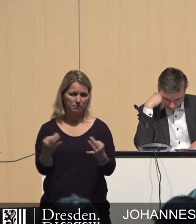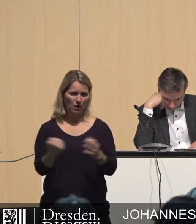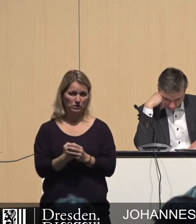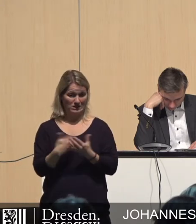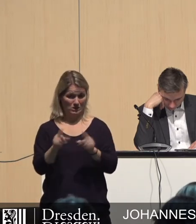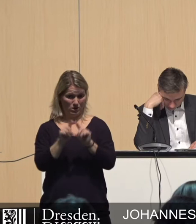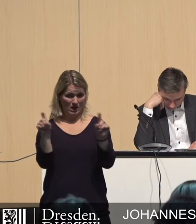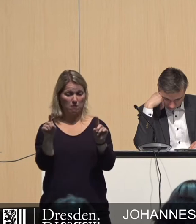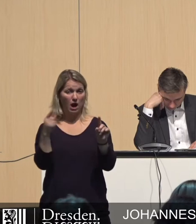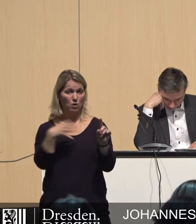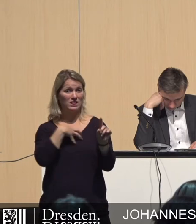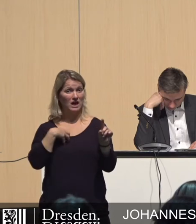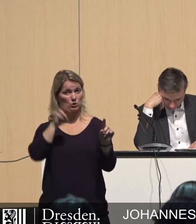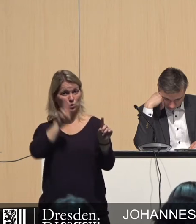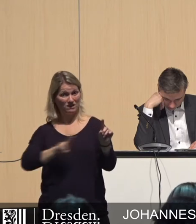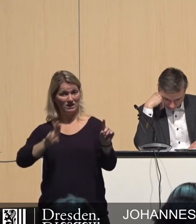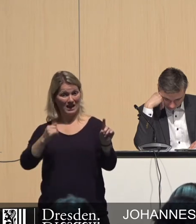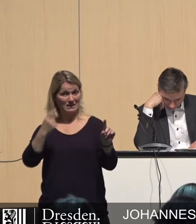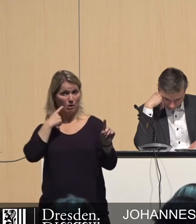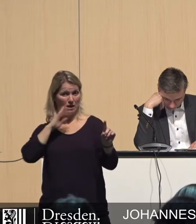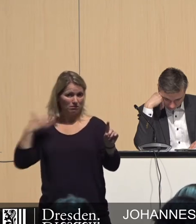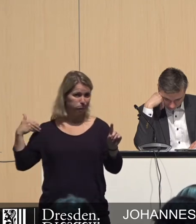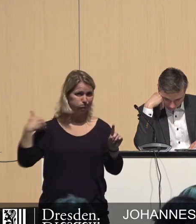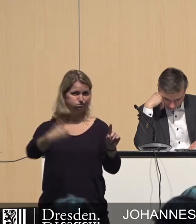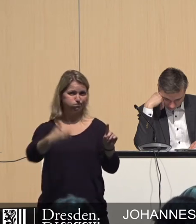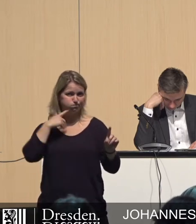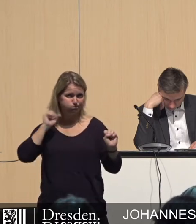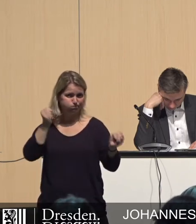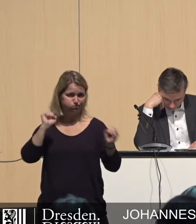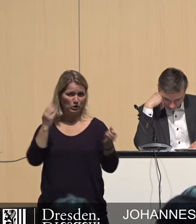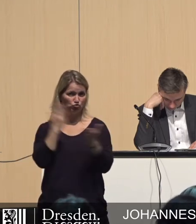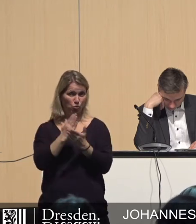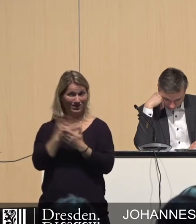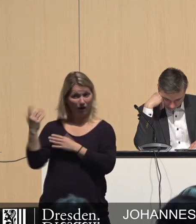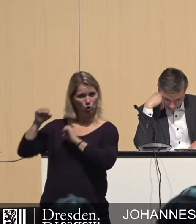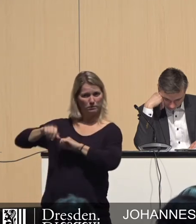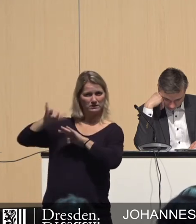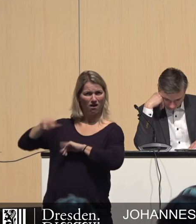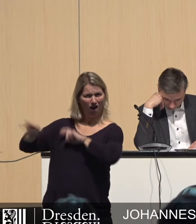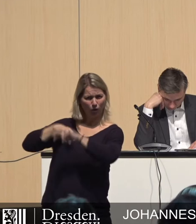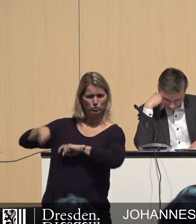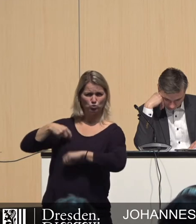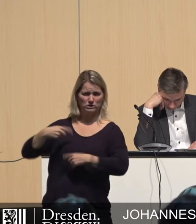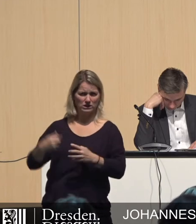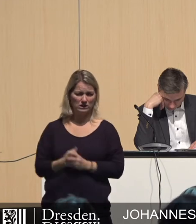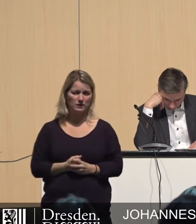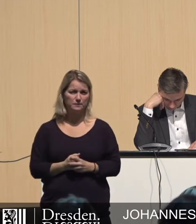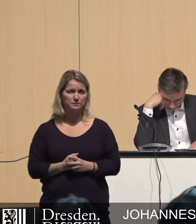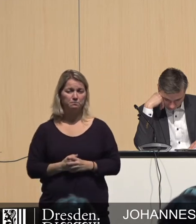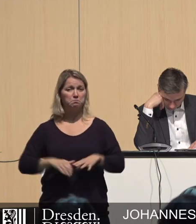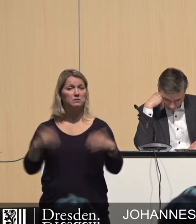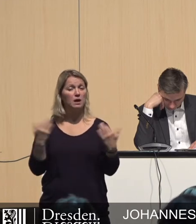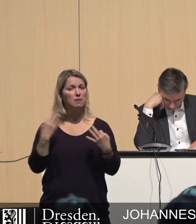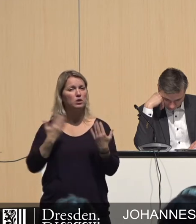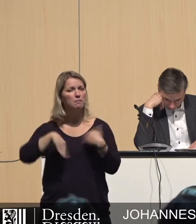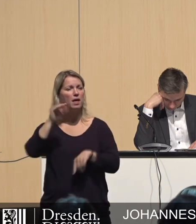gerade hier an der Dresdner Universität seit Jahren bearbeitet wird. Nutzen wir diese Kompetenz. Wir brauchen natürlich weitere Bemühungen zur